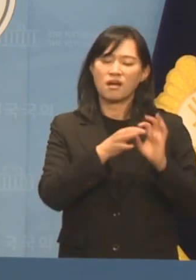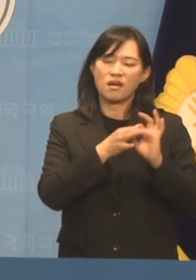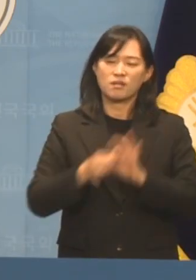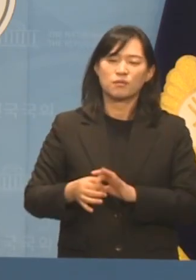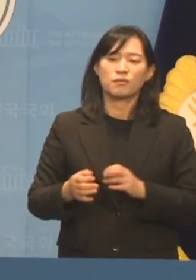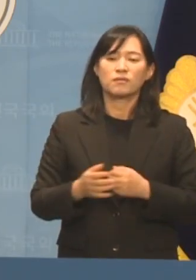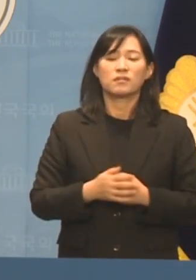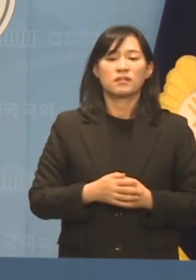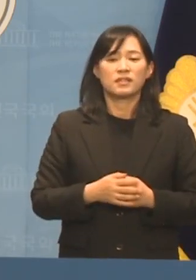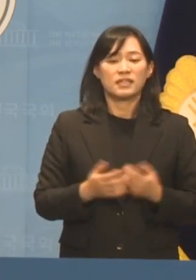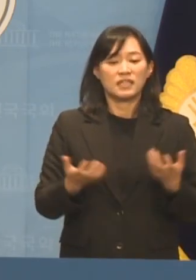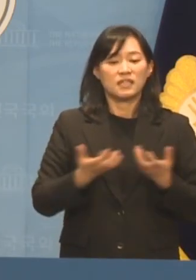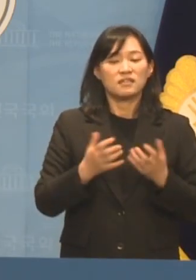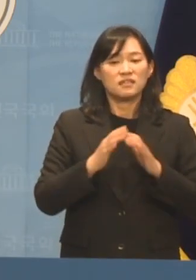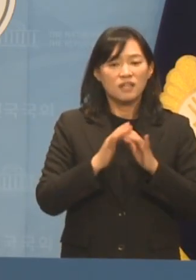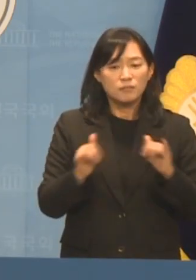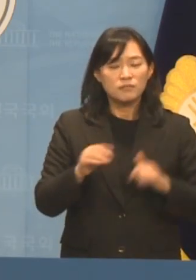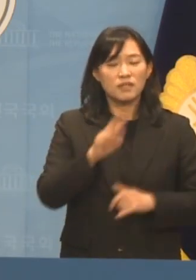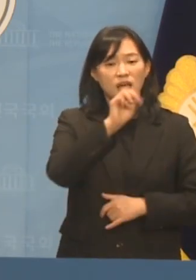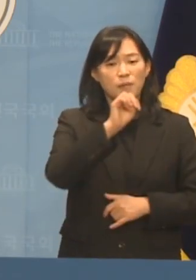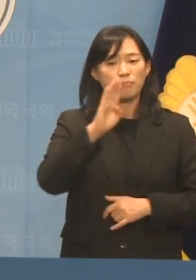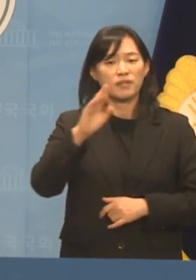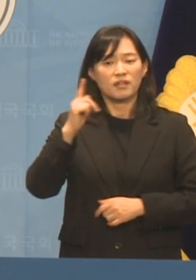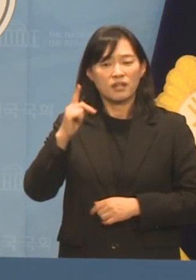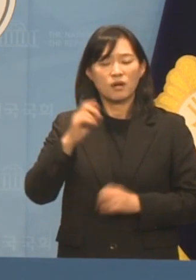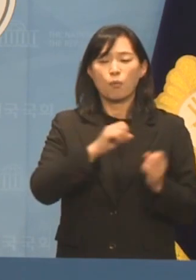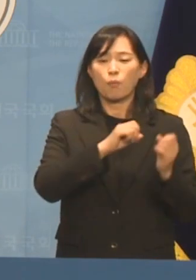현장에서 일하는 동료들은 MBK의